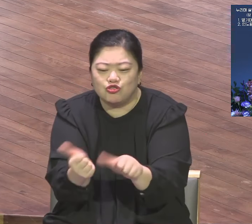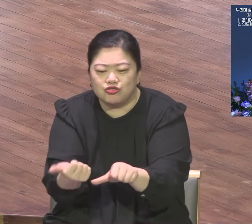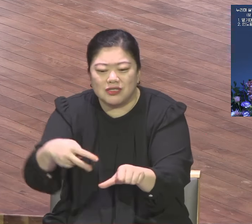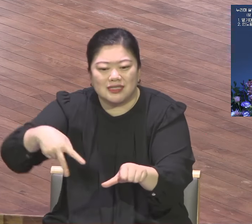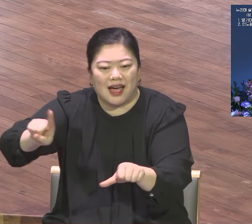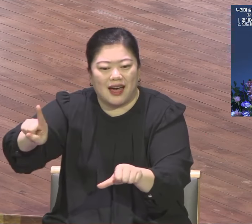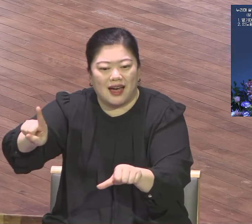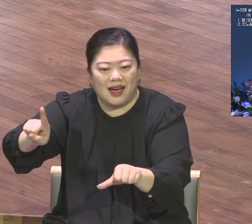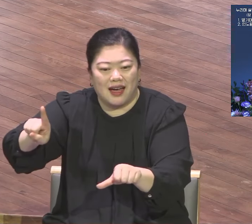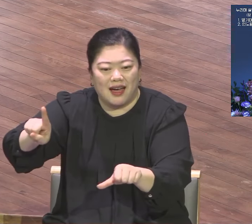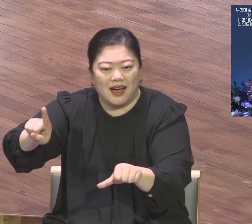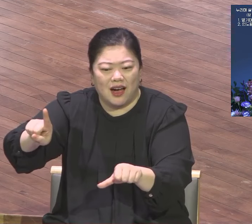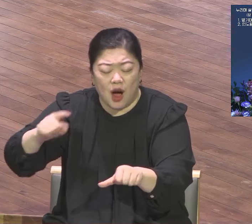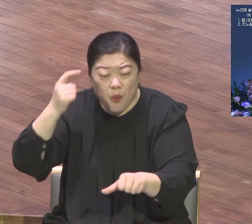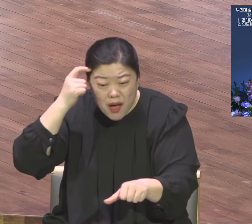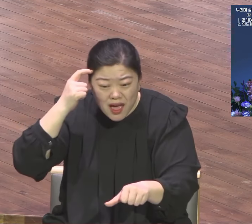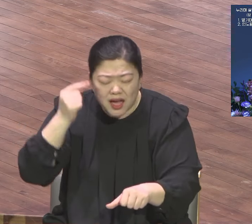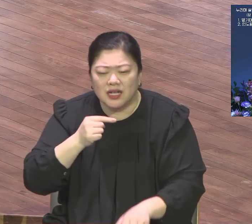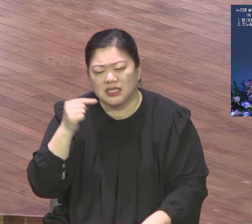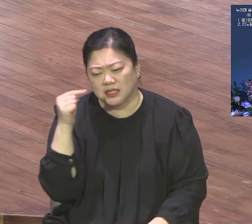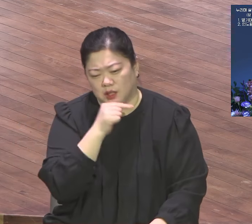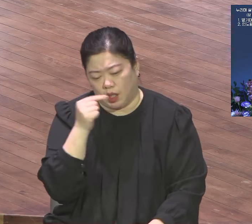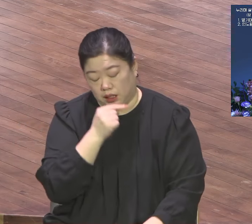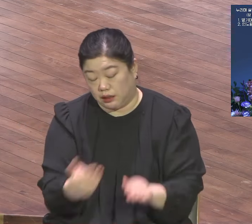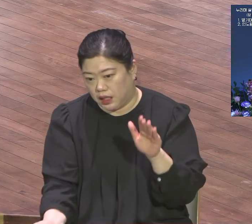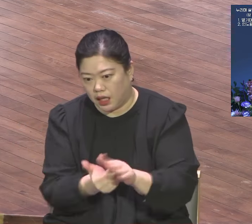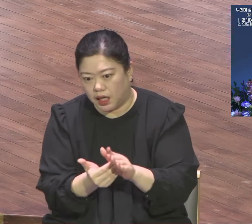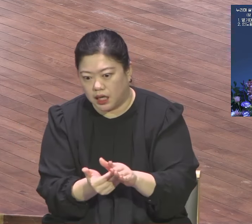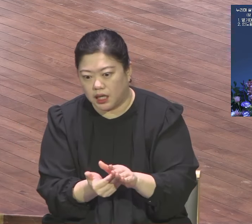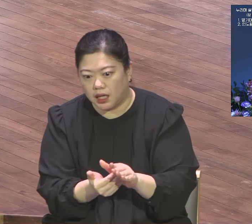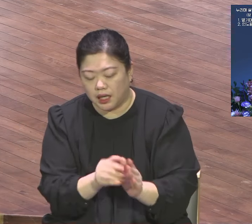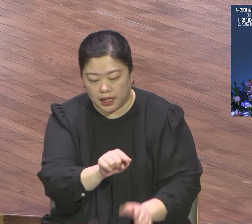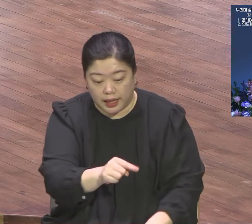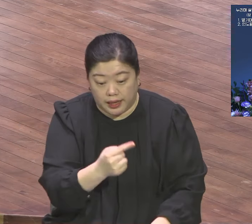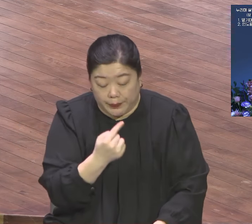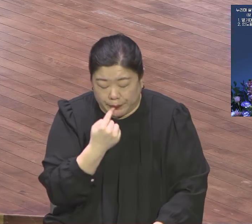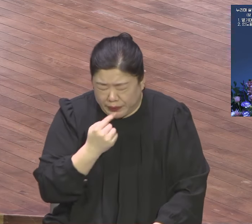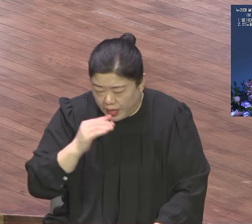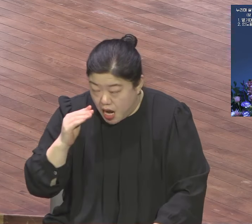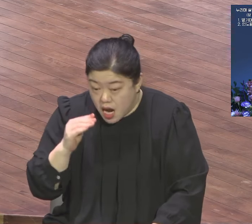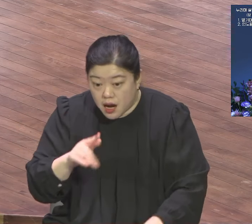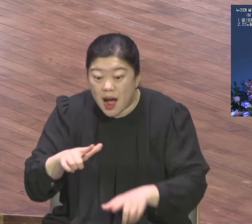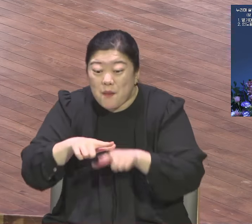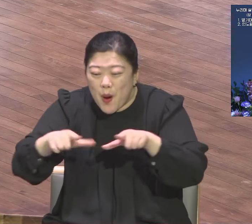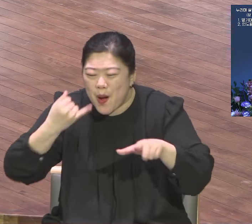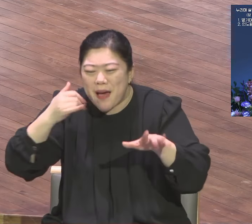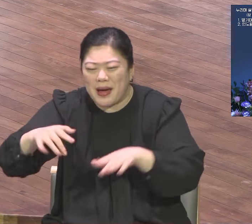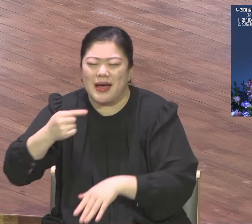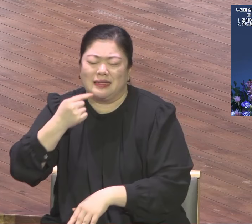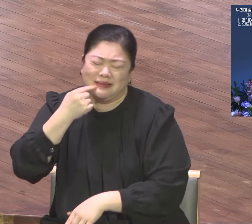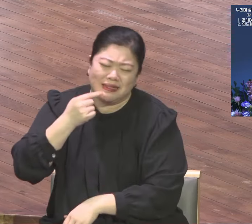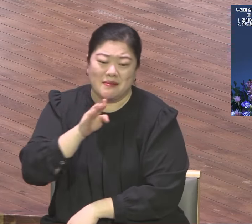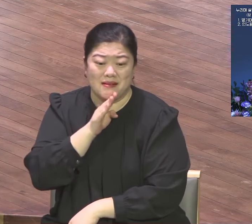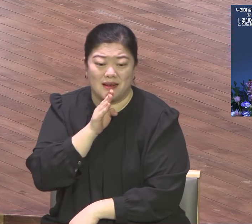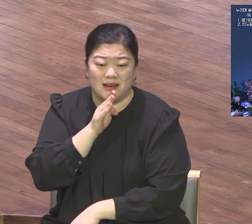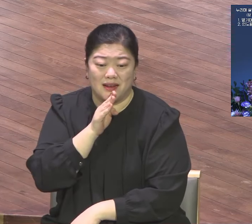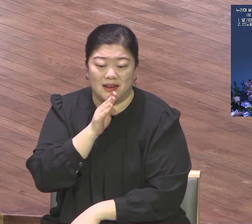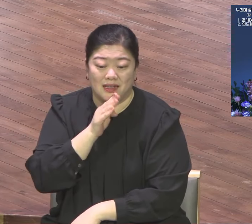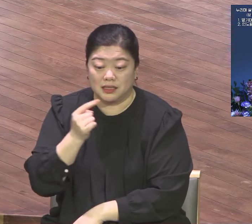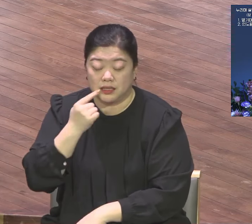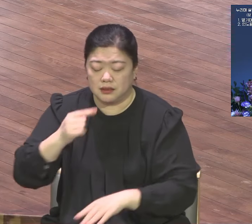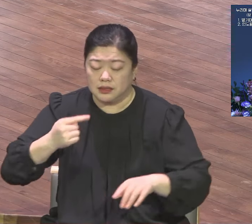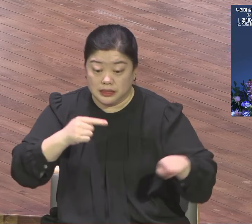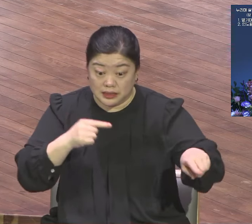왜냐하면 워낙 작아지고 그 소금 기둥 바로 소돔 가고모라 바로 그 옆에 있거든요. 그 소금이 막